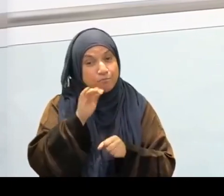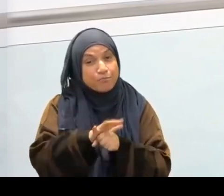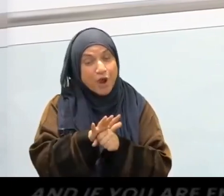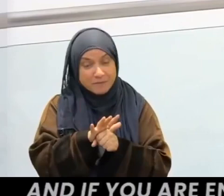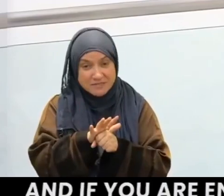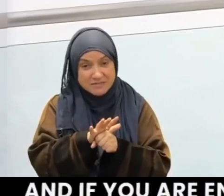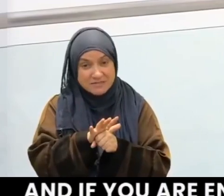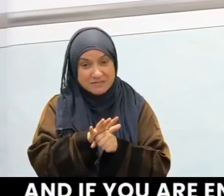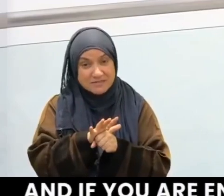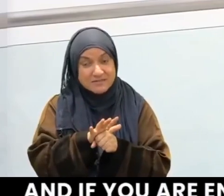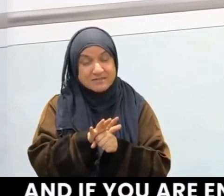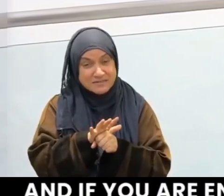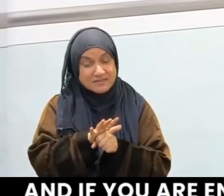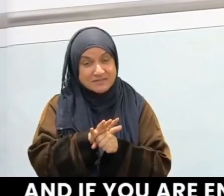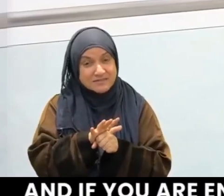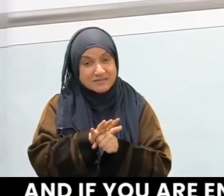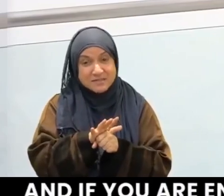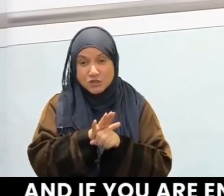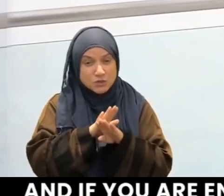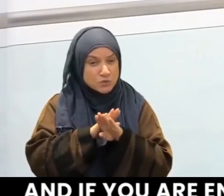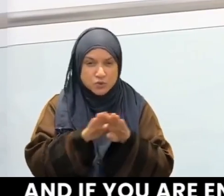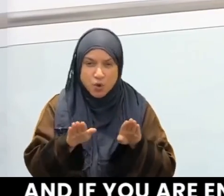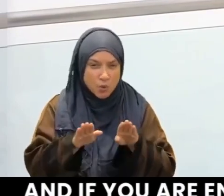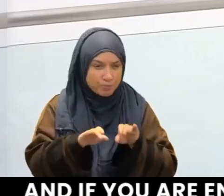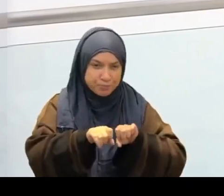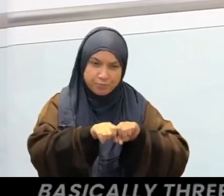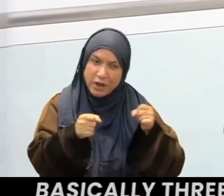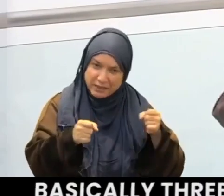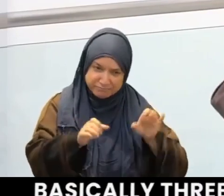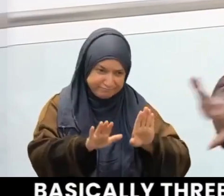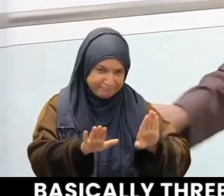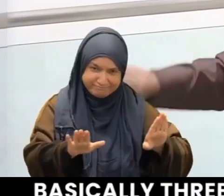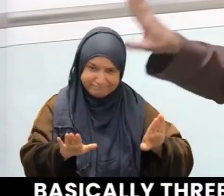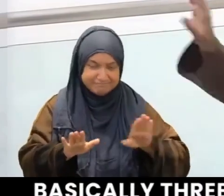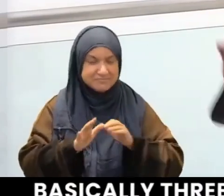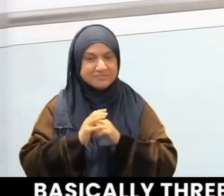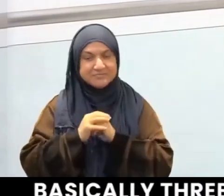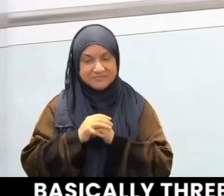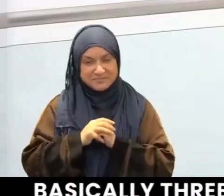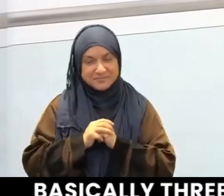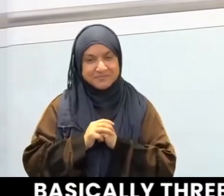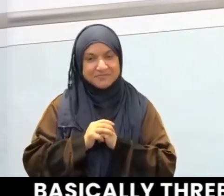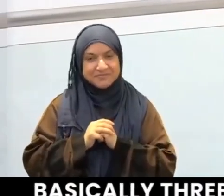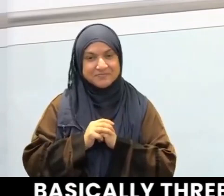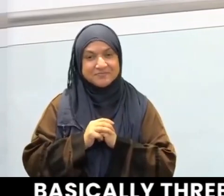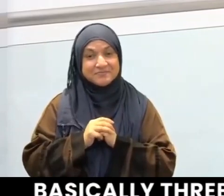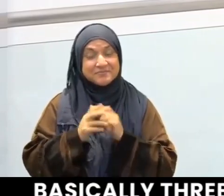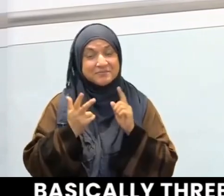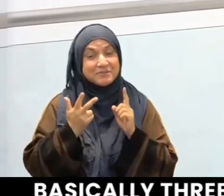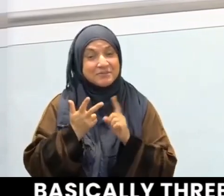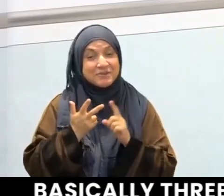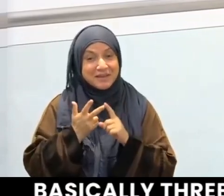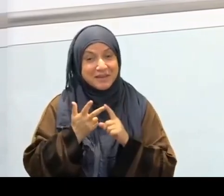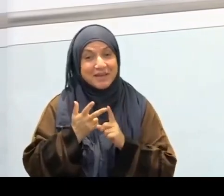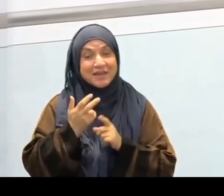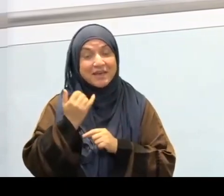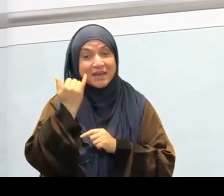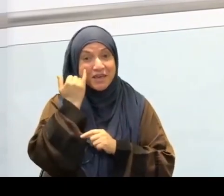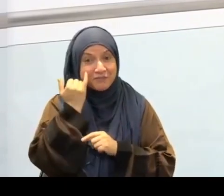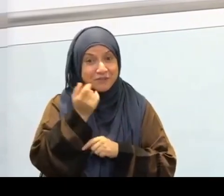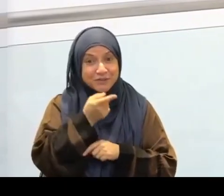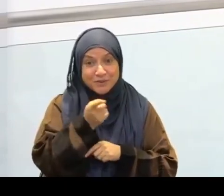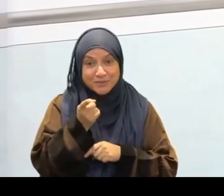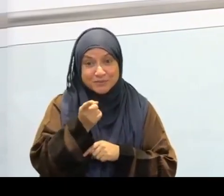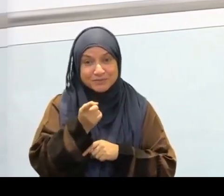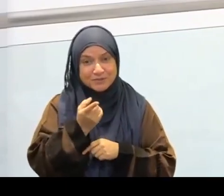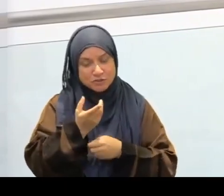يَخُنْ. And if you are entrusted with something, don't betray the trust. Basically, three traits when it comes to hypocrisy. قَالَ